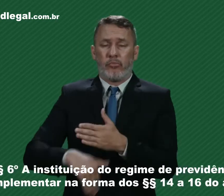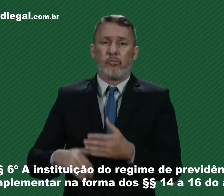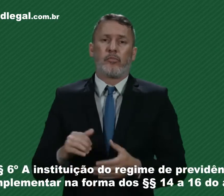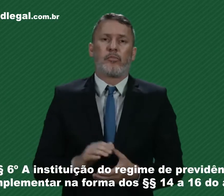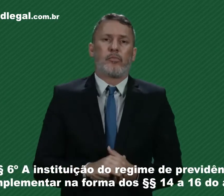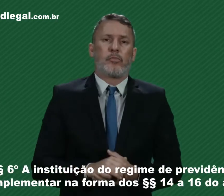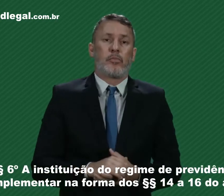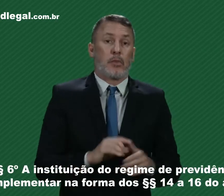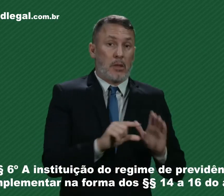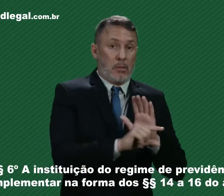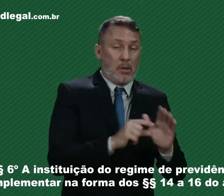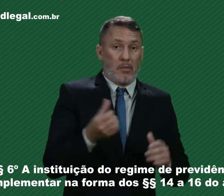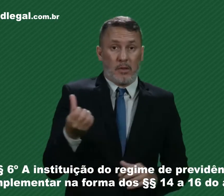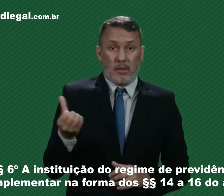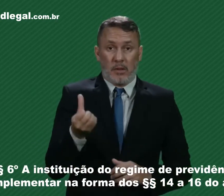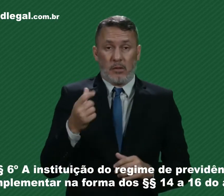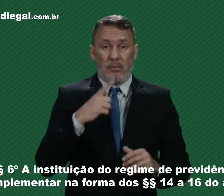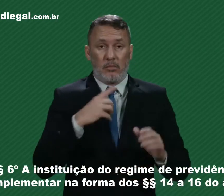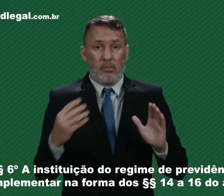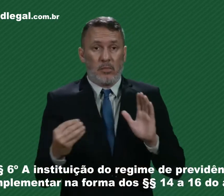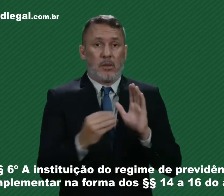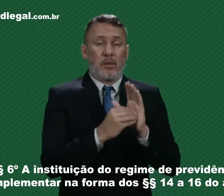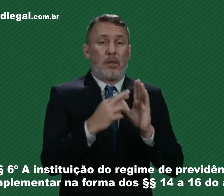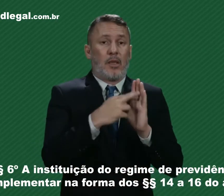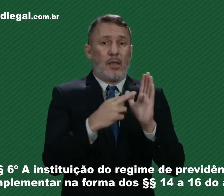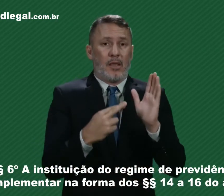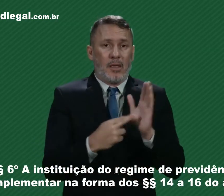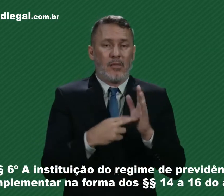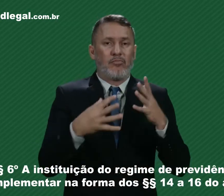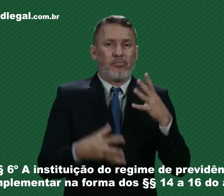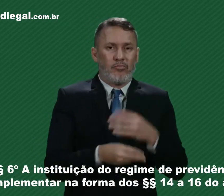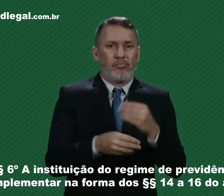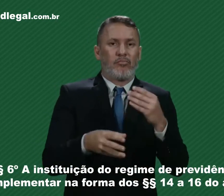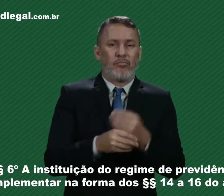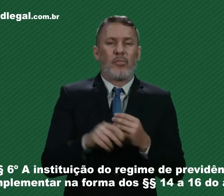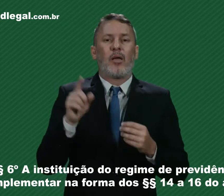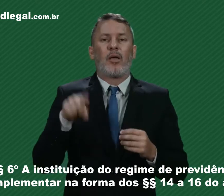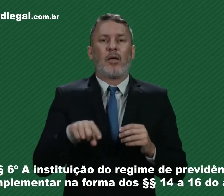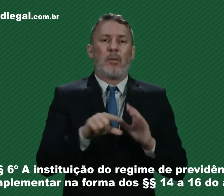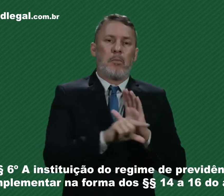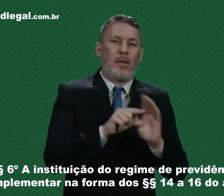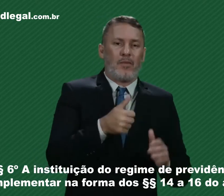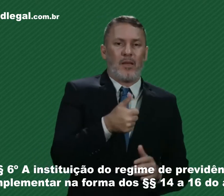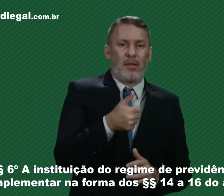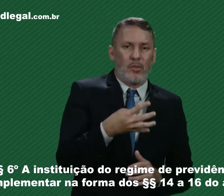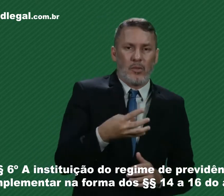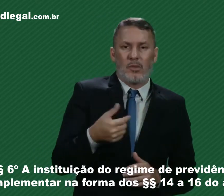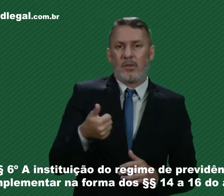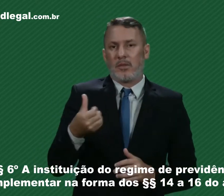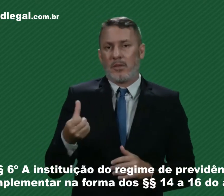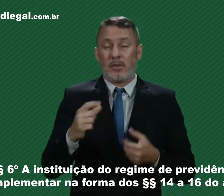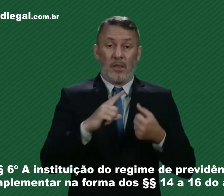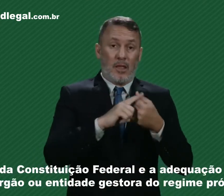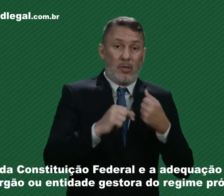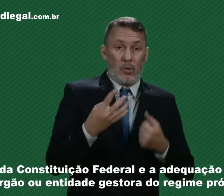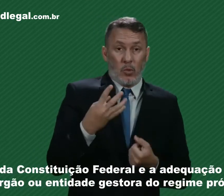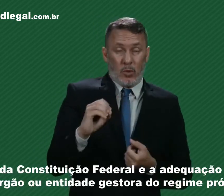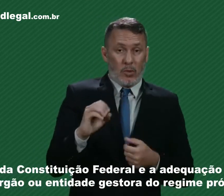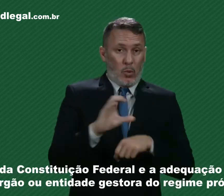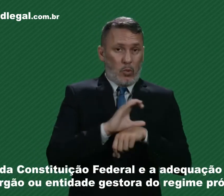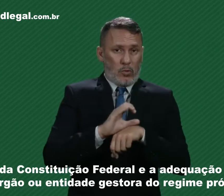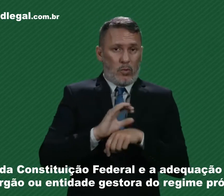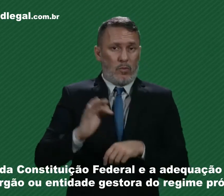Parágrafo 6º. A instituição de regime de previdência complementar na forma dos parágrafos 14 a 16 do artigo 40